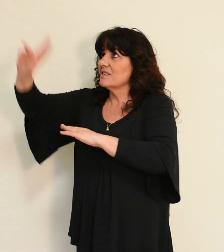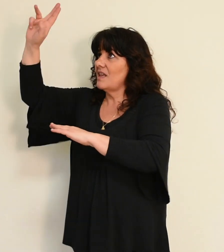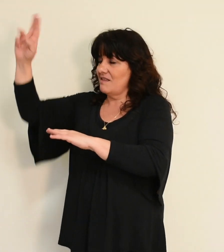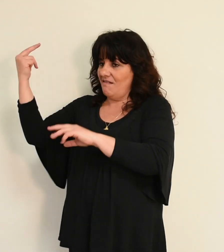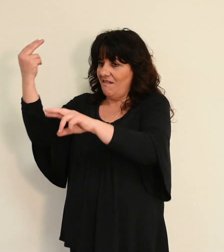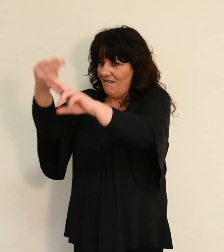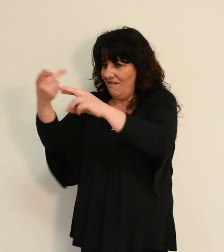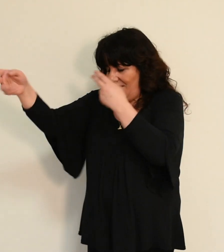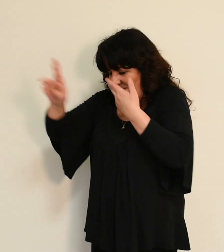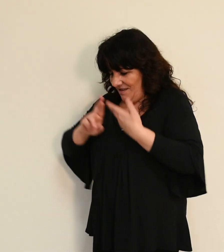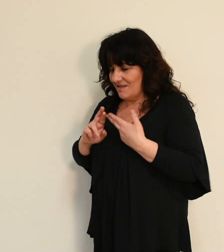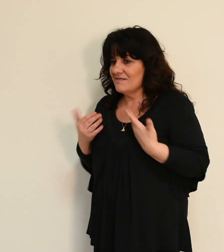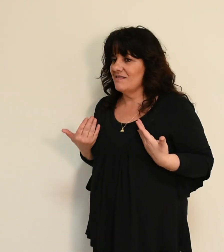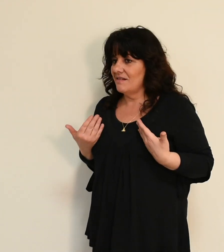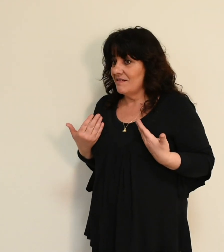Aujourd'hui, le Seigneur t'avait livré entre mes mains.